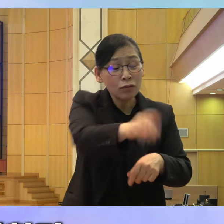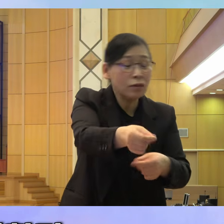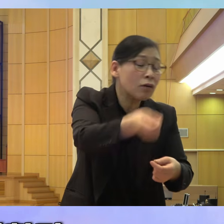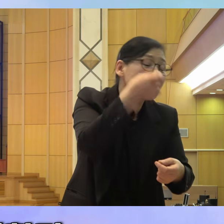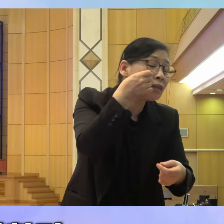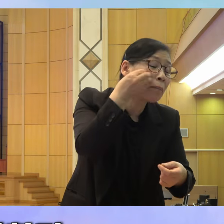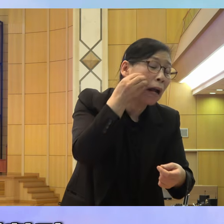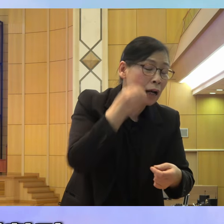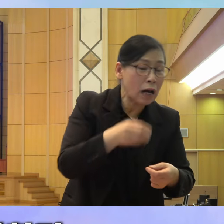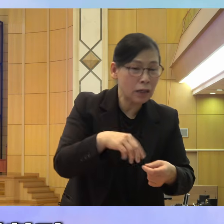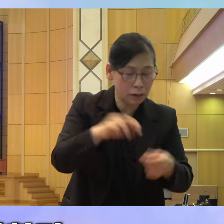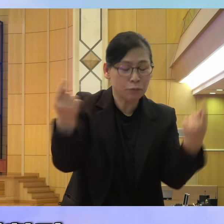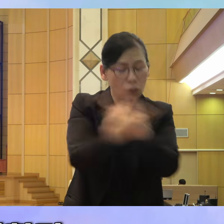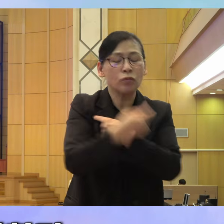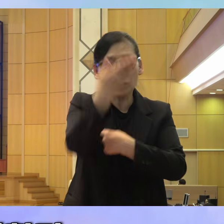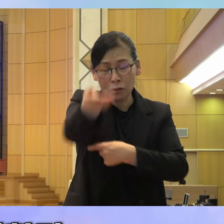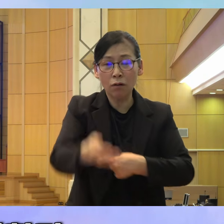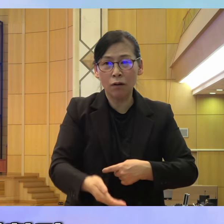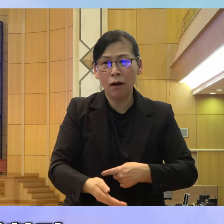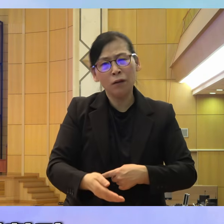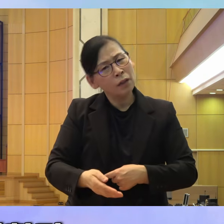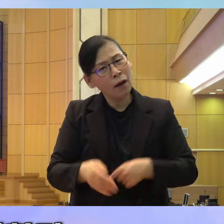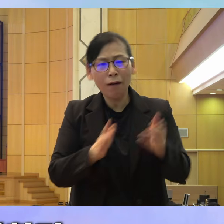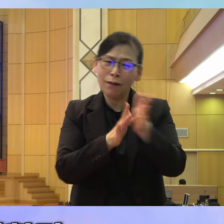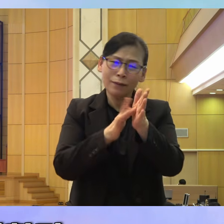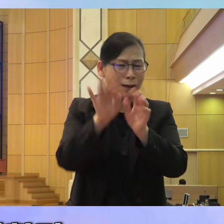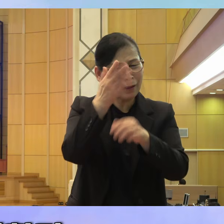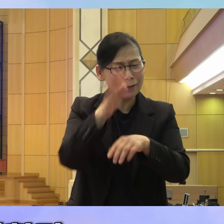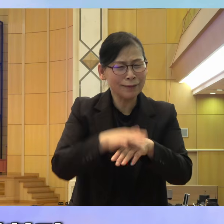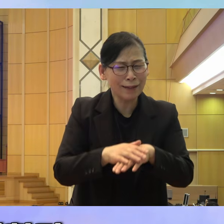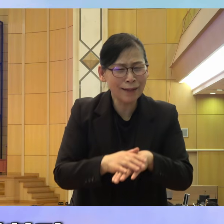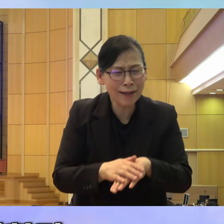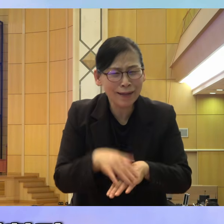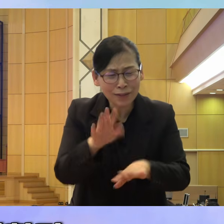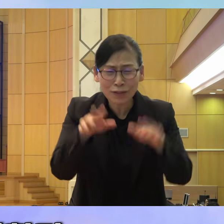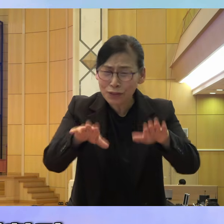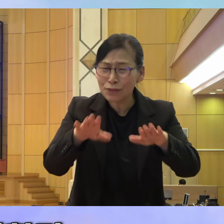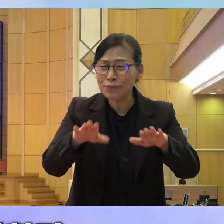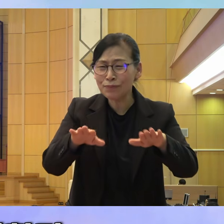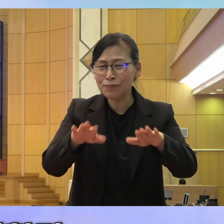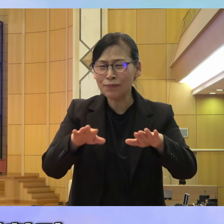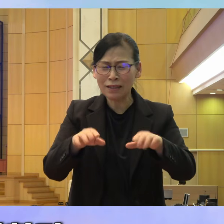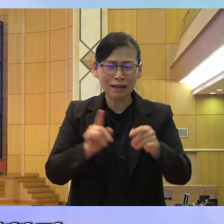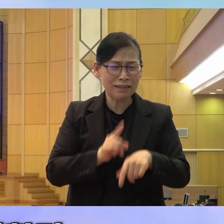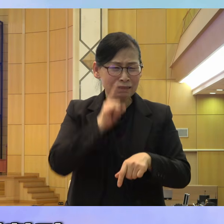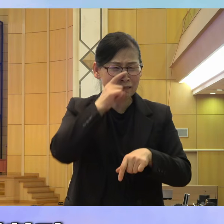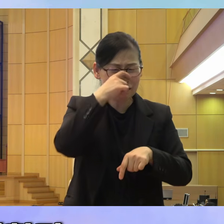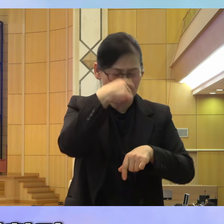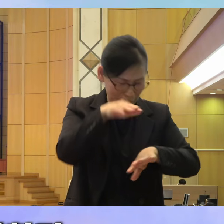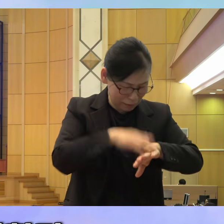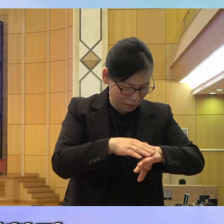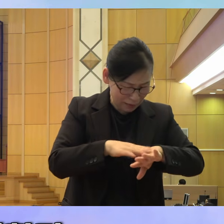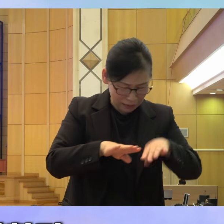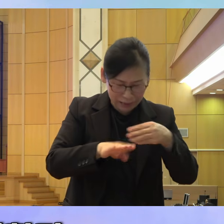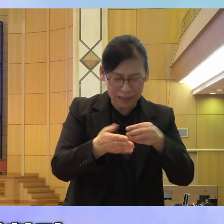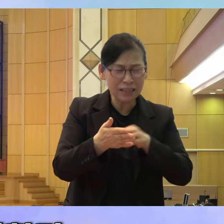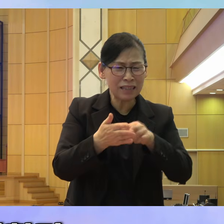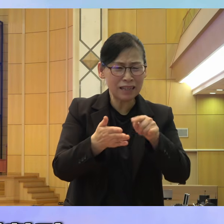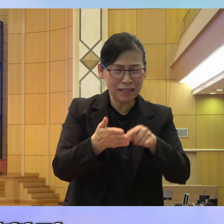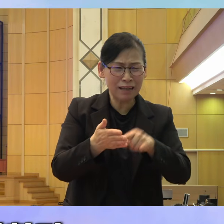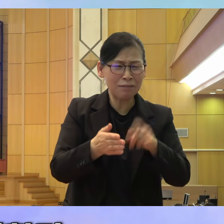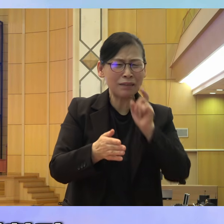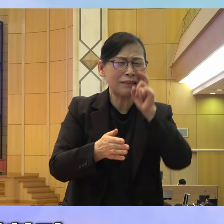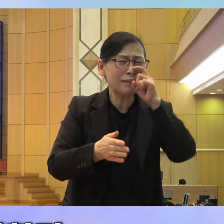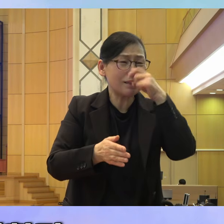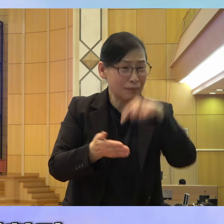진짜 아이고. 거기다가 지금 더러운 손으로 만져서도 균이 들어가면 안